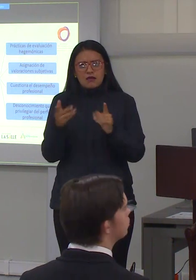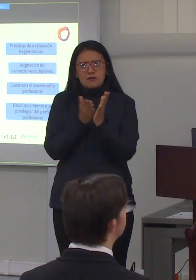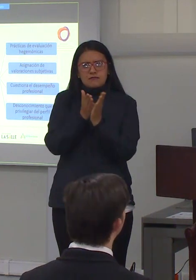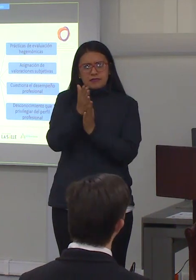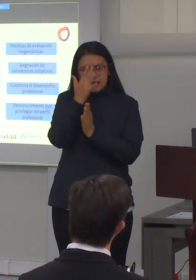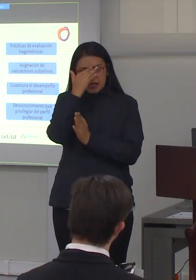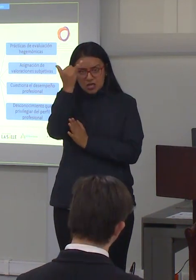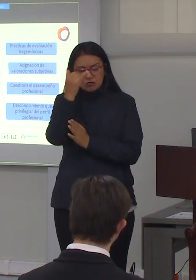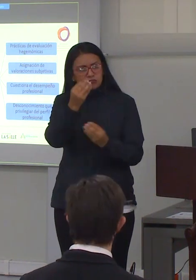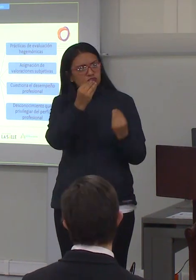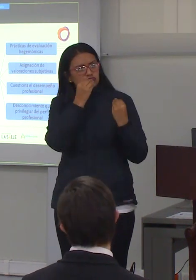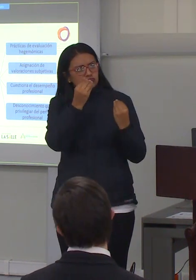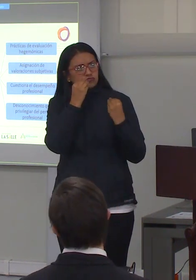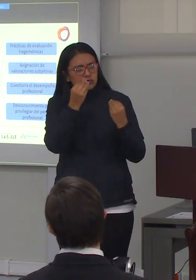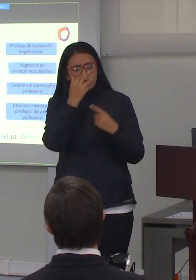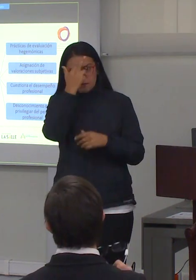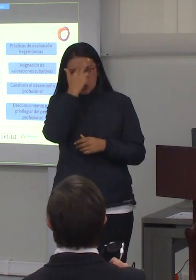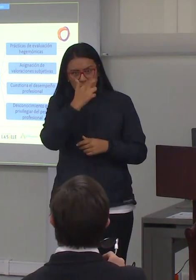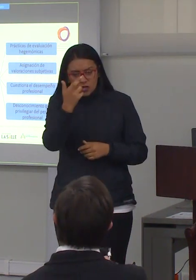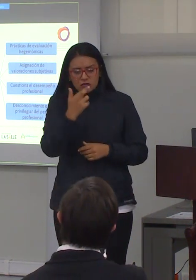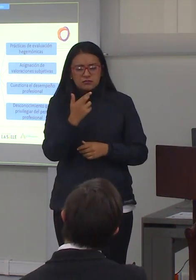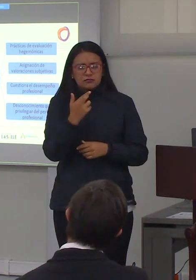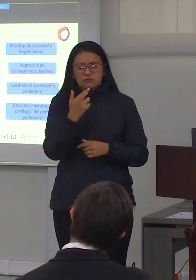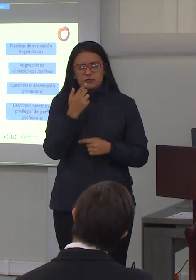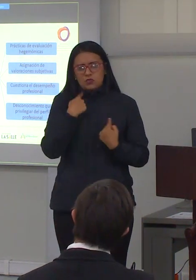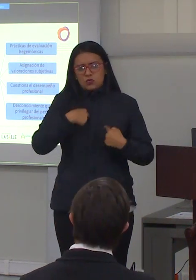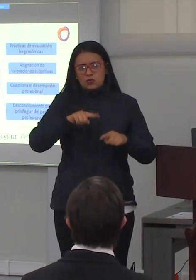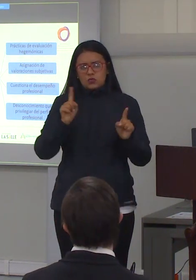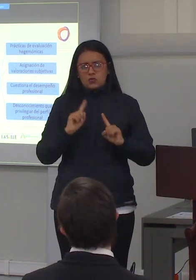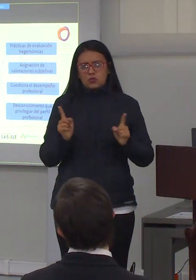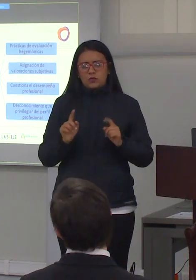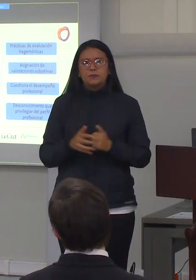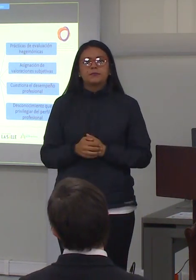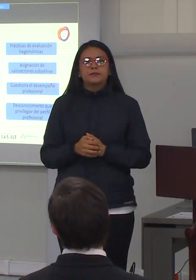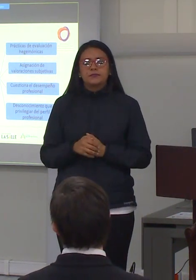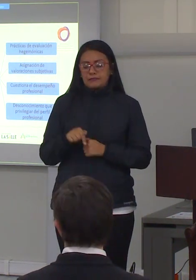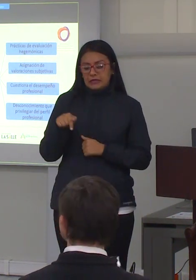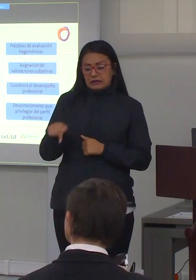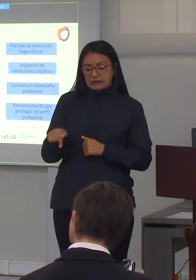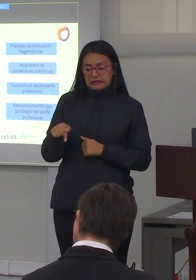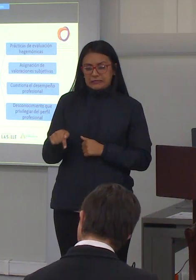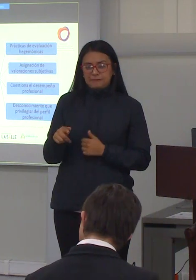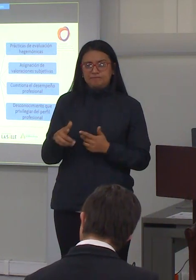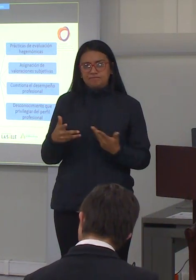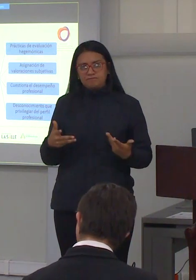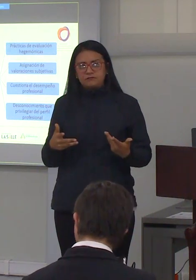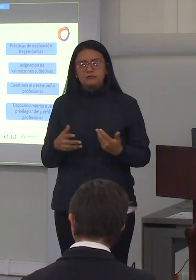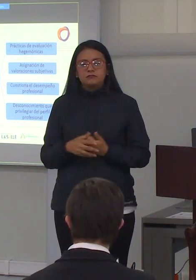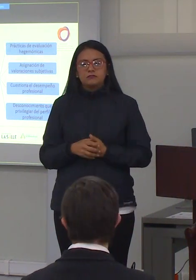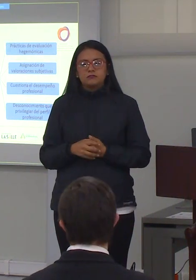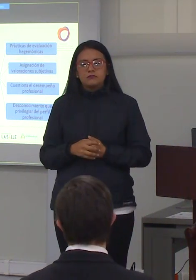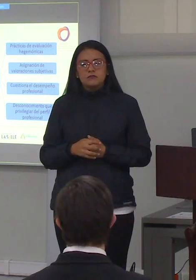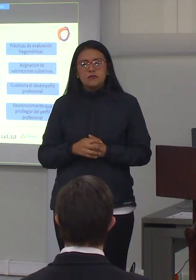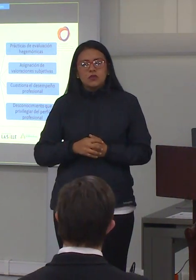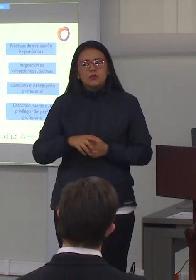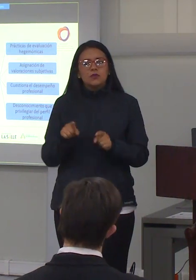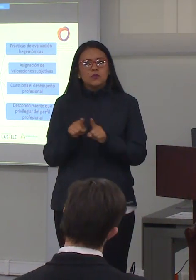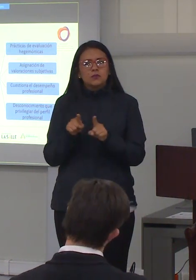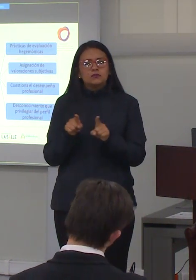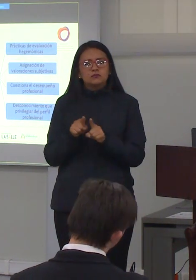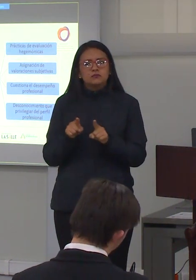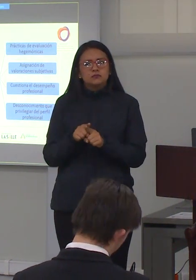programa académico logran el perfil profesional y eso no es cierto. entonces, aquí se hacía, digamos,